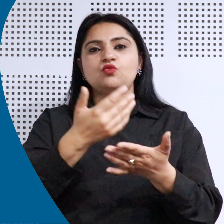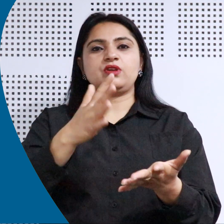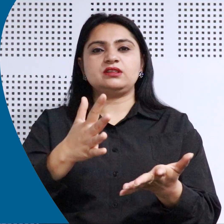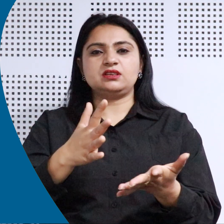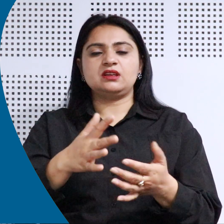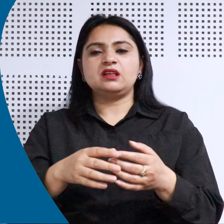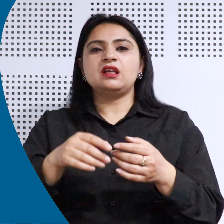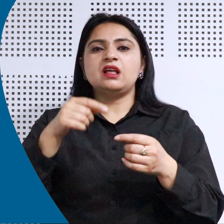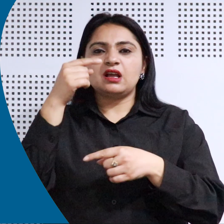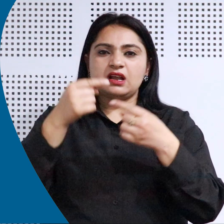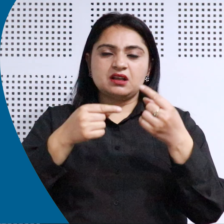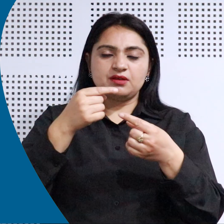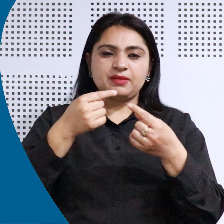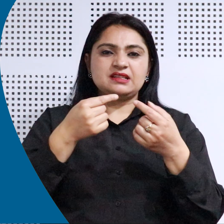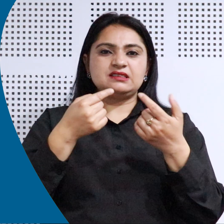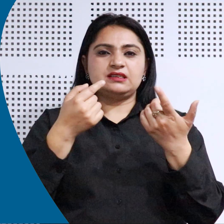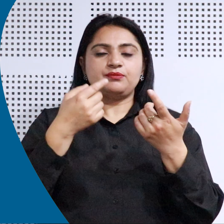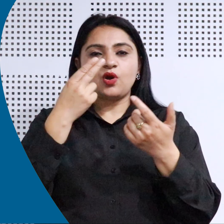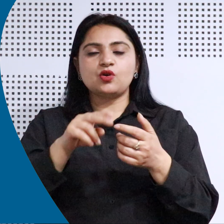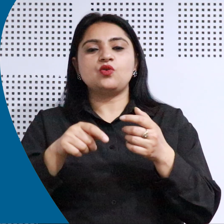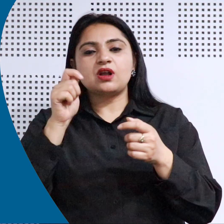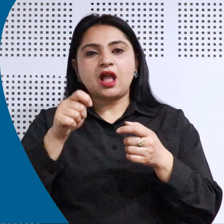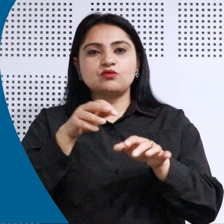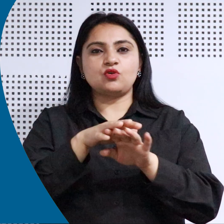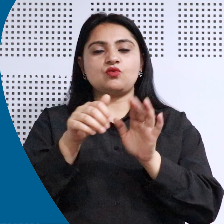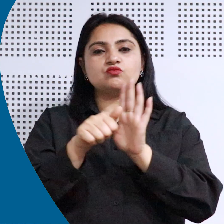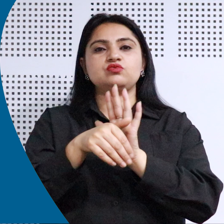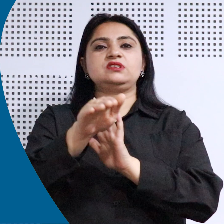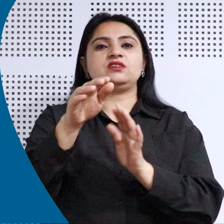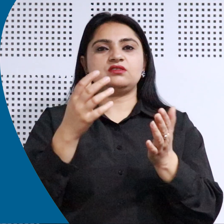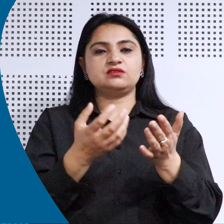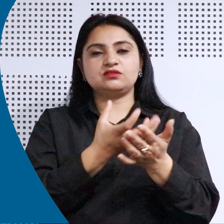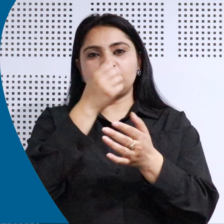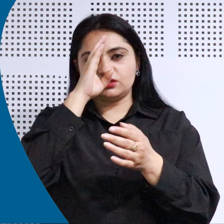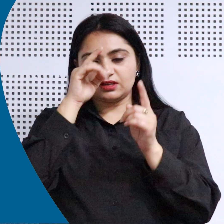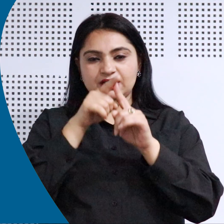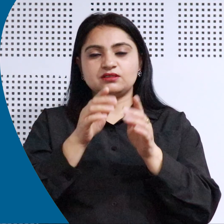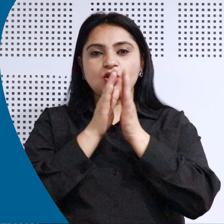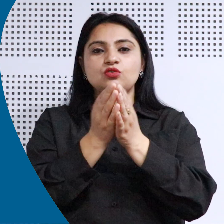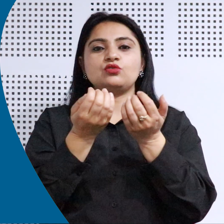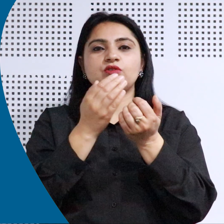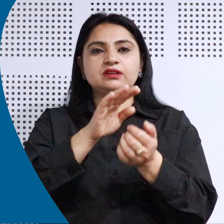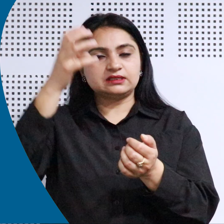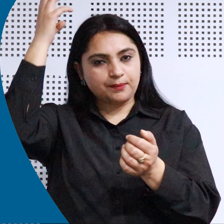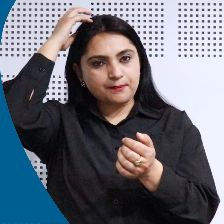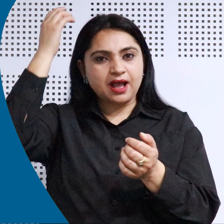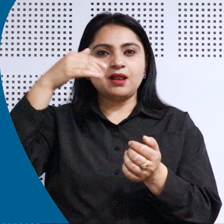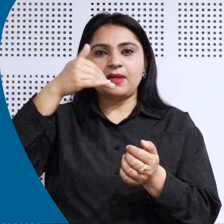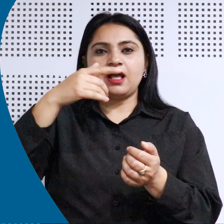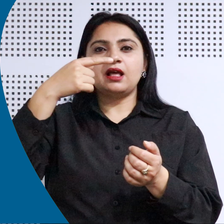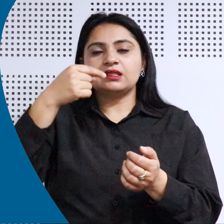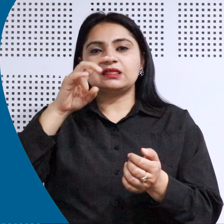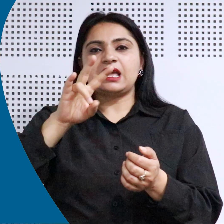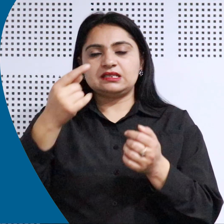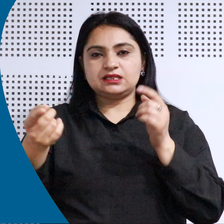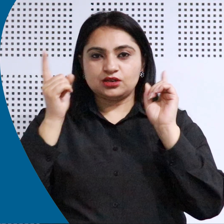अग्रसरता लिन नगरपालिका राष्ट्रिय महासंघले संघीय सरकारसँग अनुरोध गरेको छ। पाल्पाको तानसेन नगरपालिकाले आर्थिक